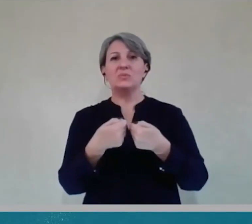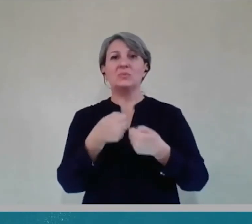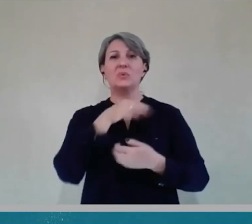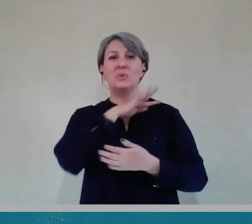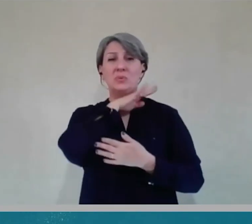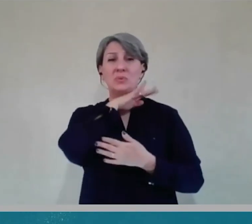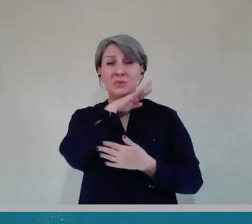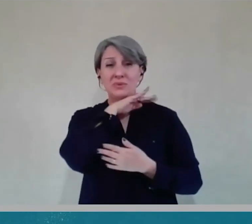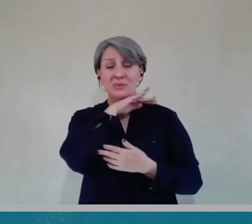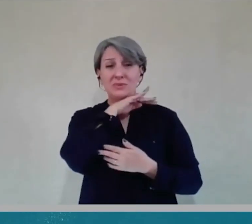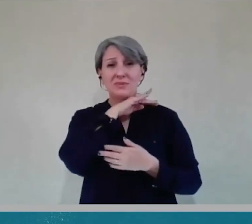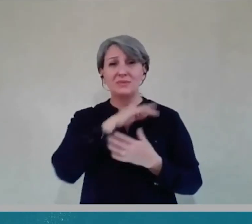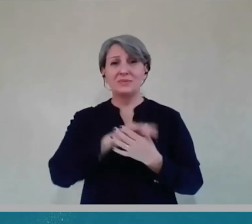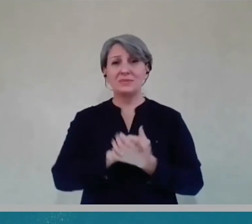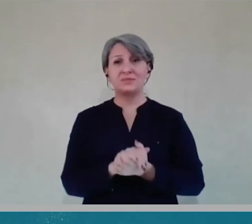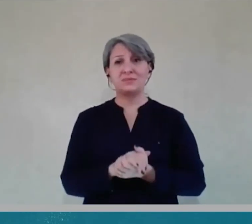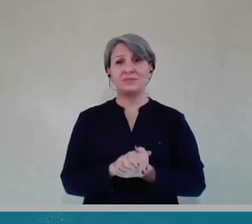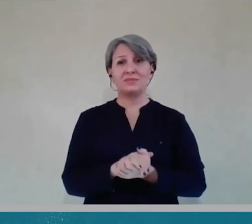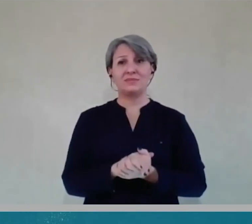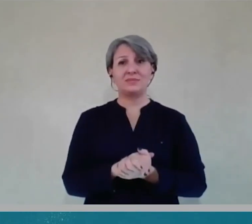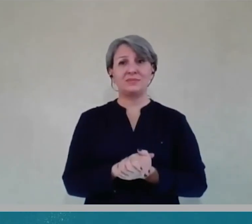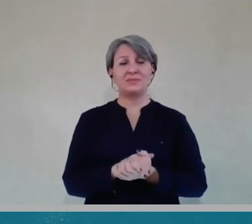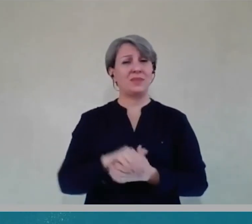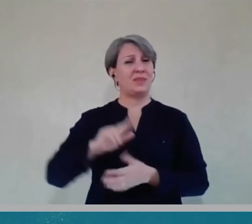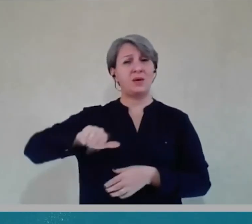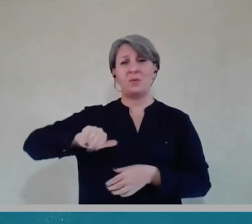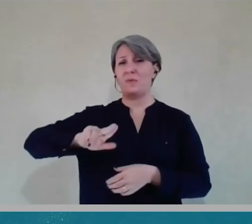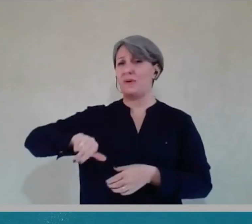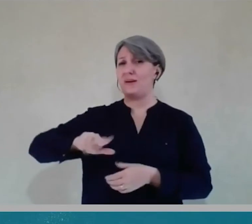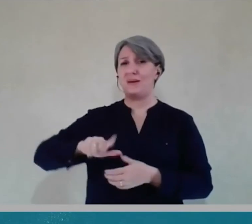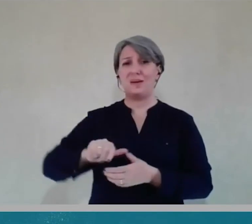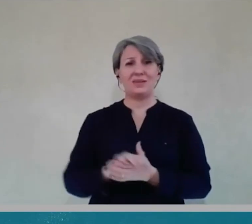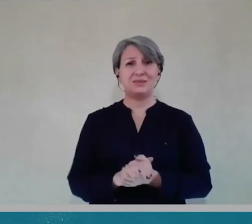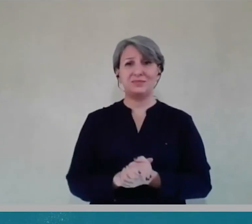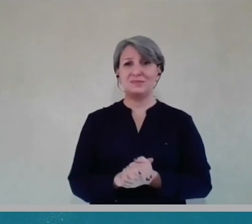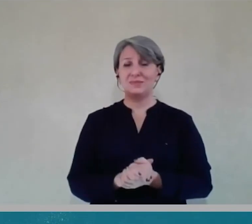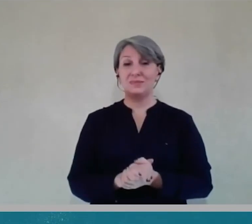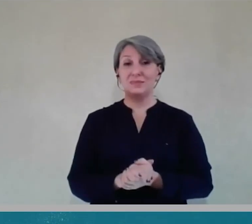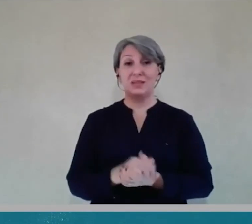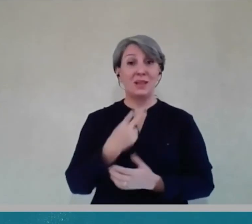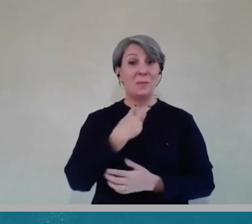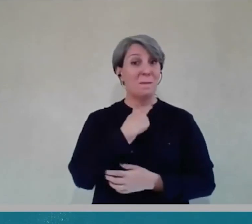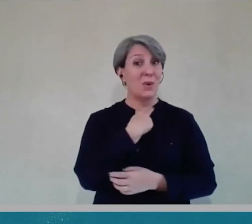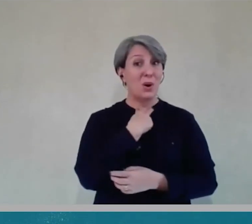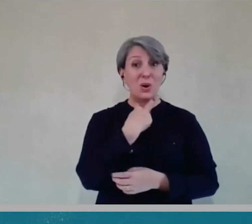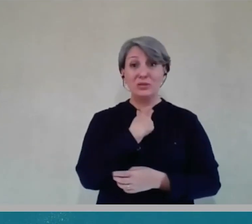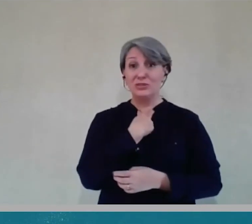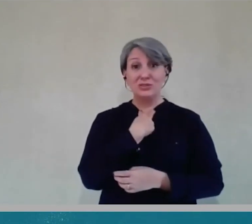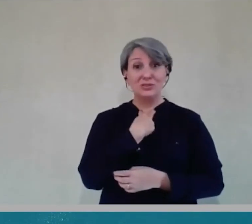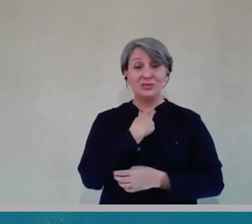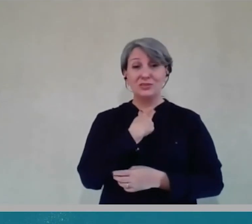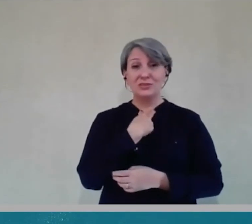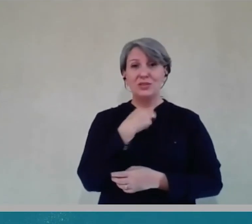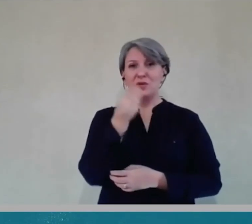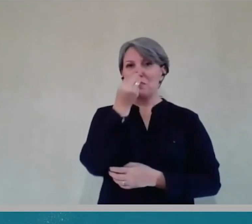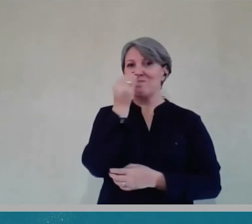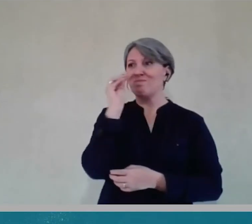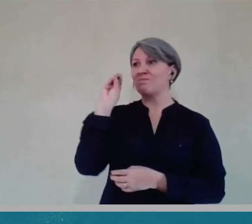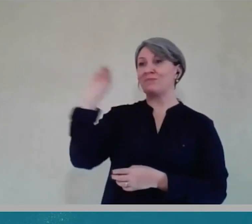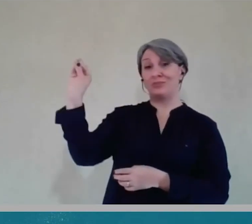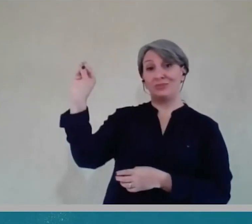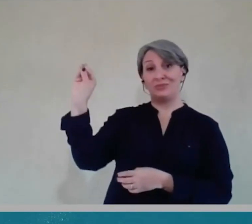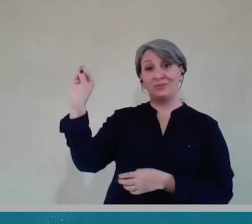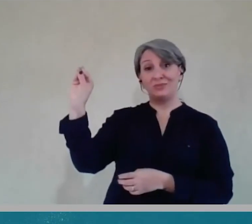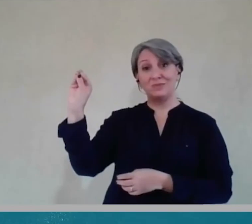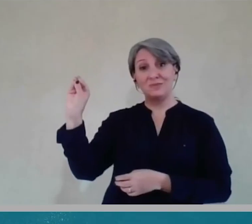se nós a menosprezarmos, se nós achamos que isso é coisa de homens,